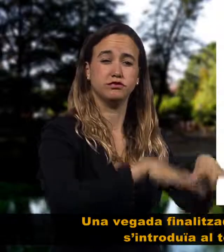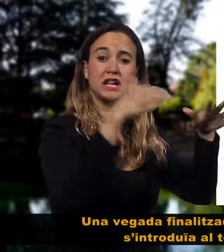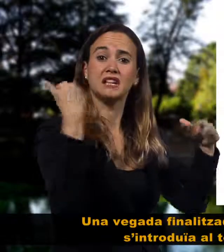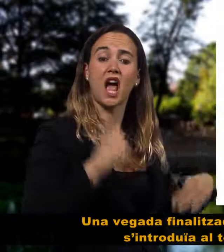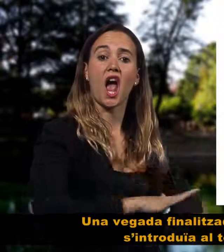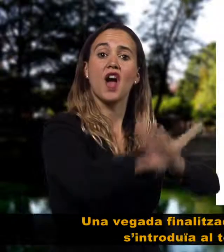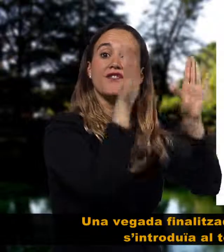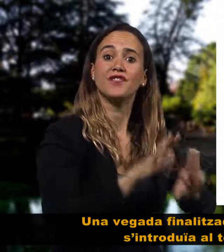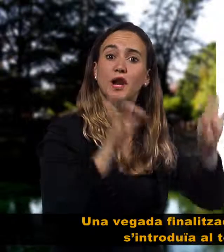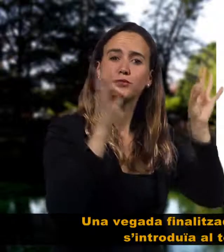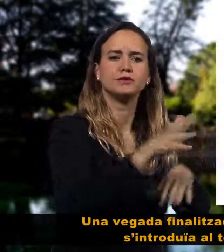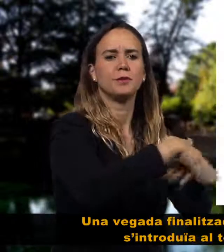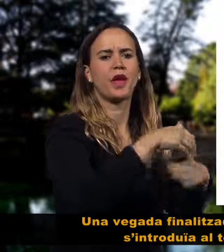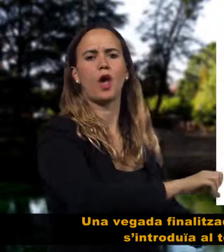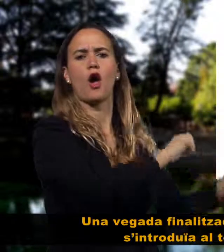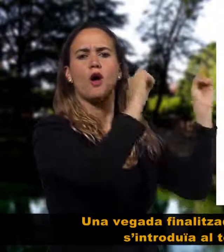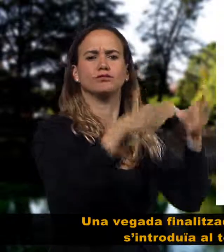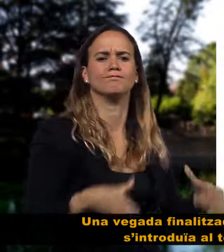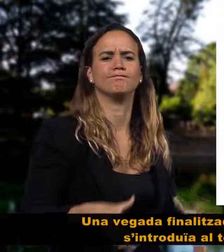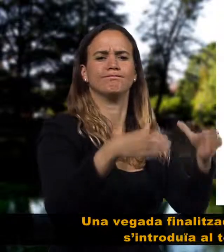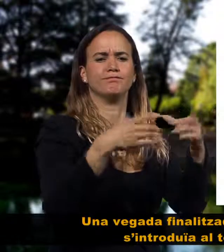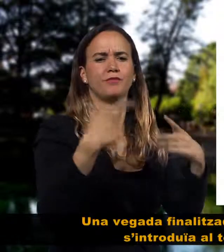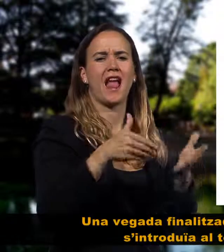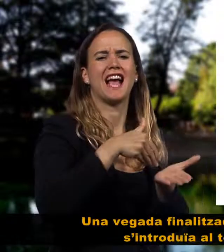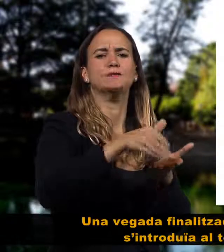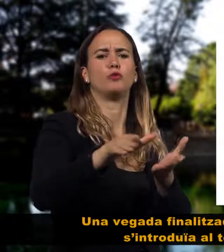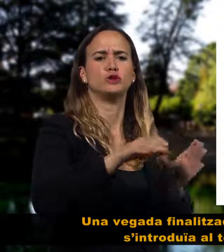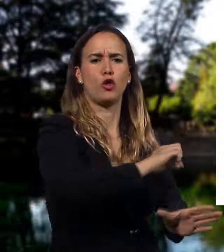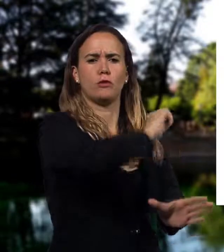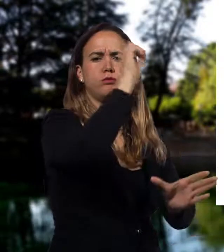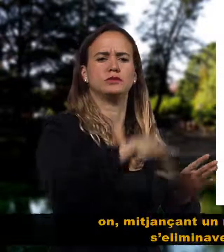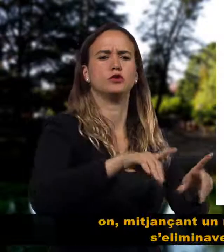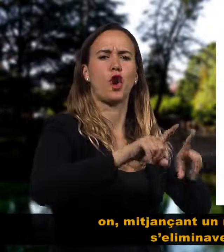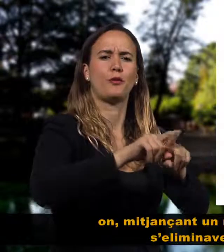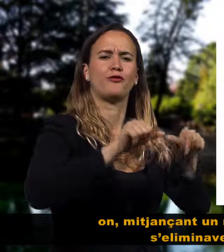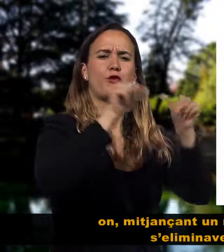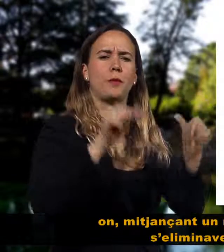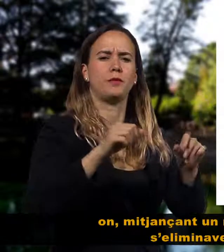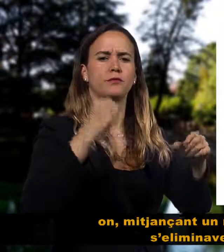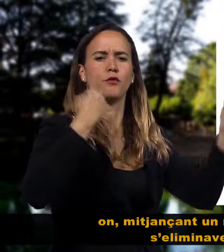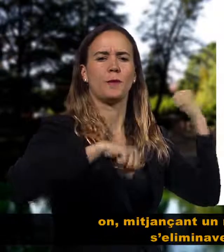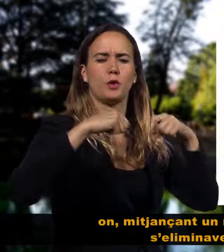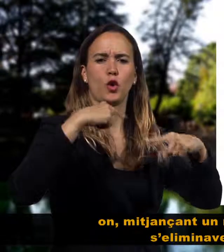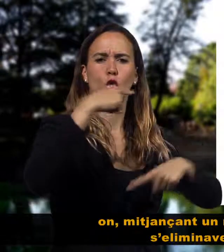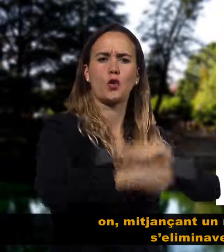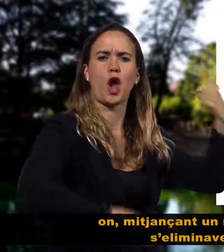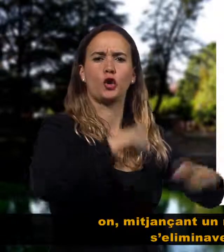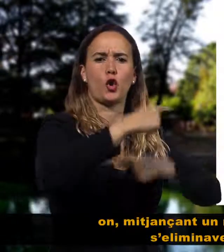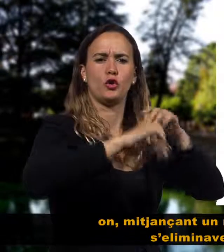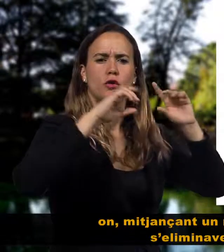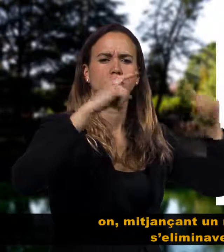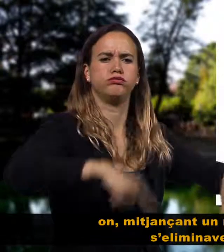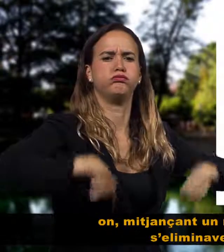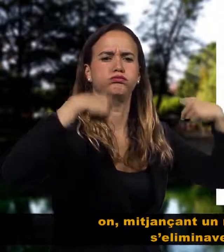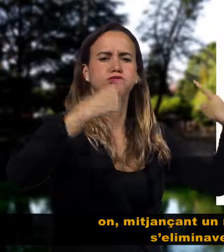Una vegada finalitzada aquesta operació, s'introduïa el torn espolsador on, mitjançant un moviment rotatori,